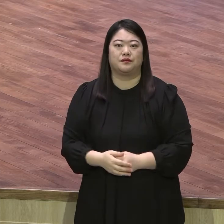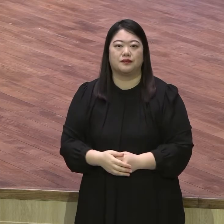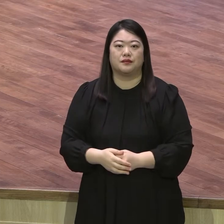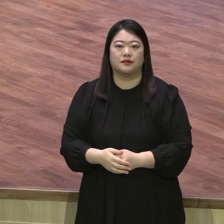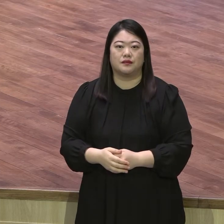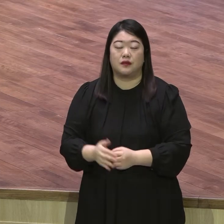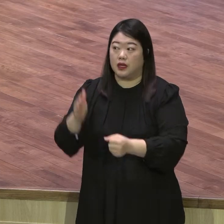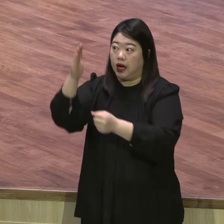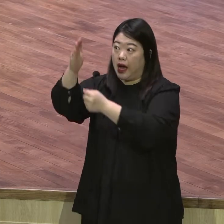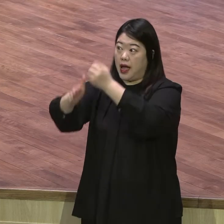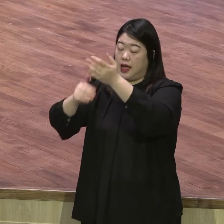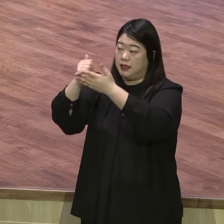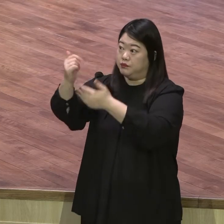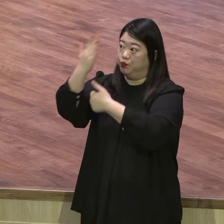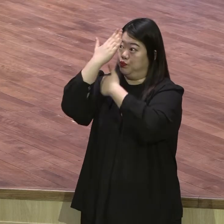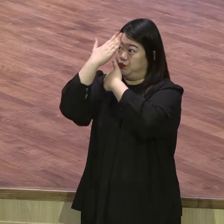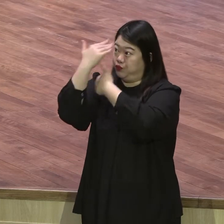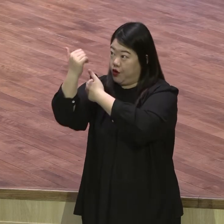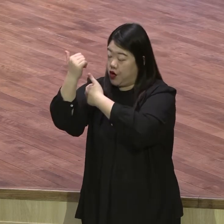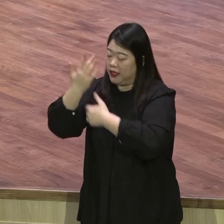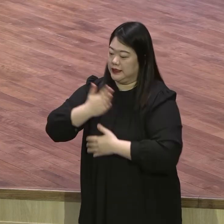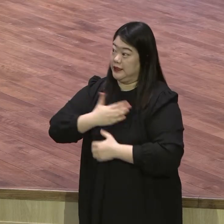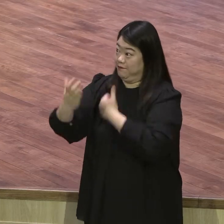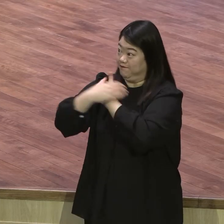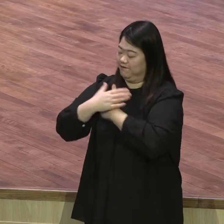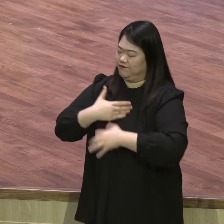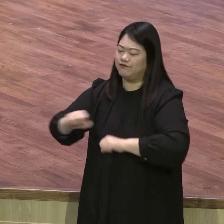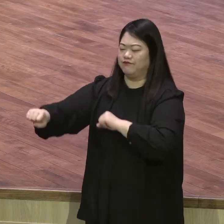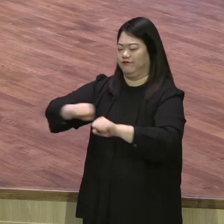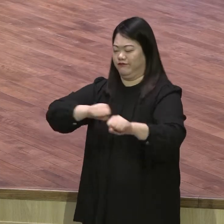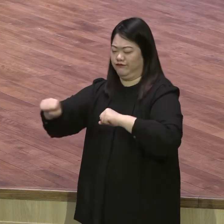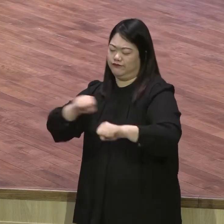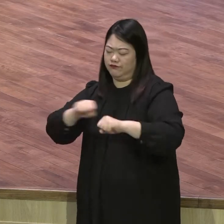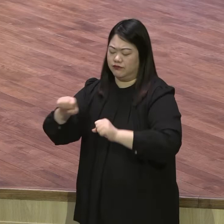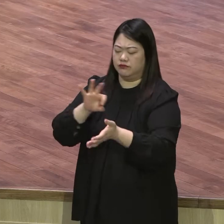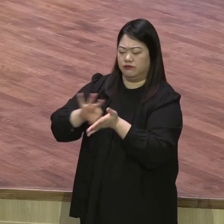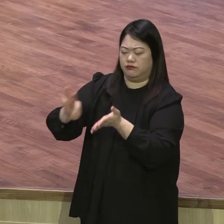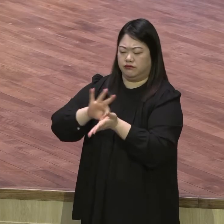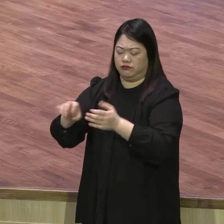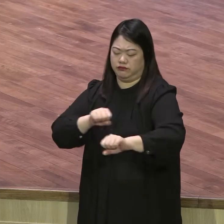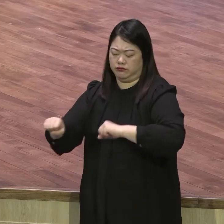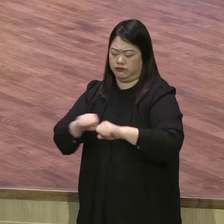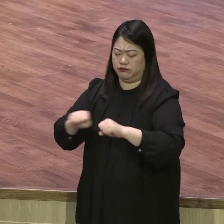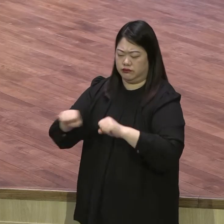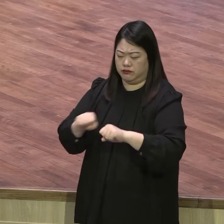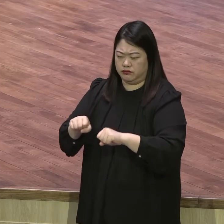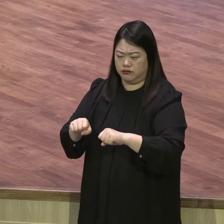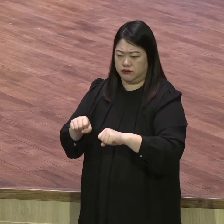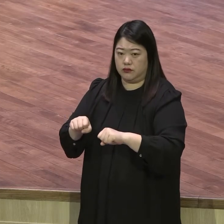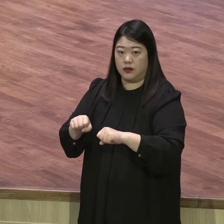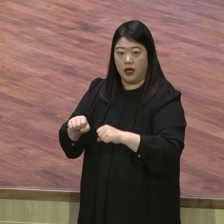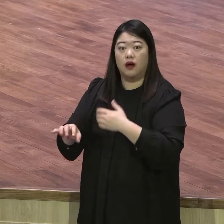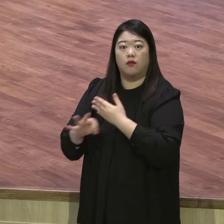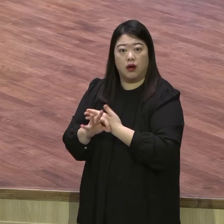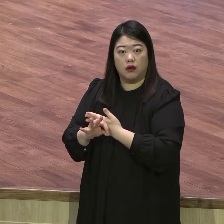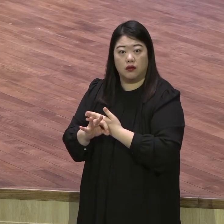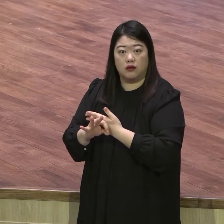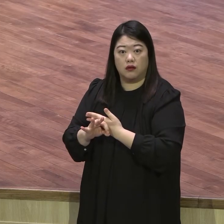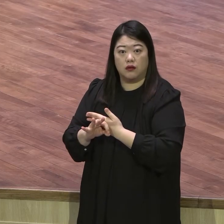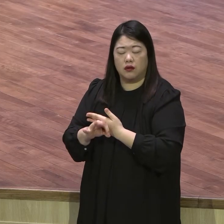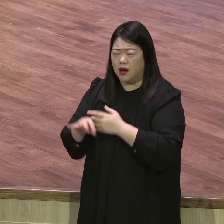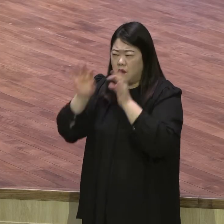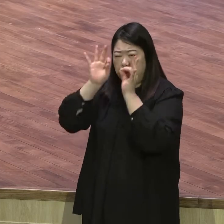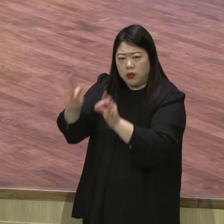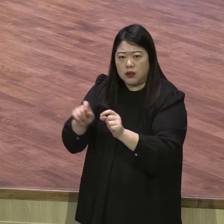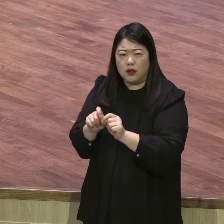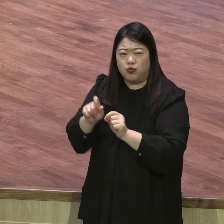쓰임받은 사람들 그야말로 세상적으로 볼 때 엄청난 고난과 고통 당하지 않는 사람이 거의